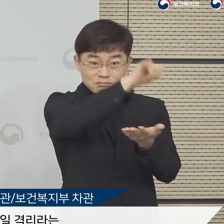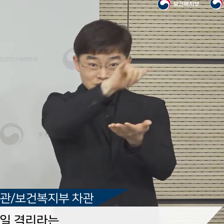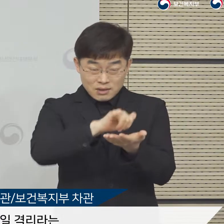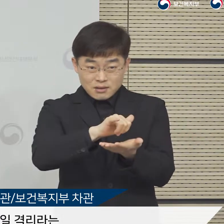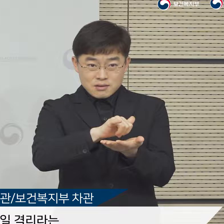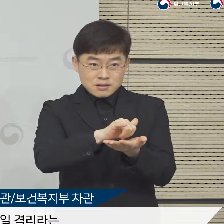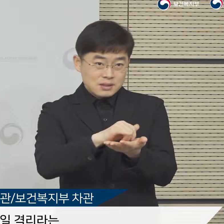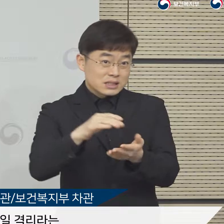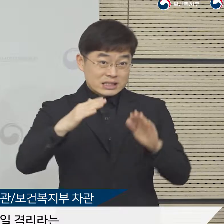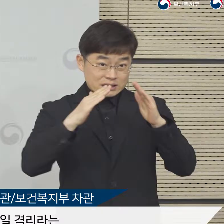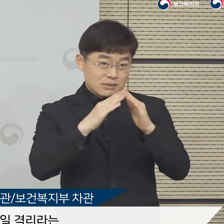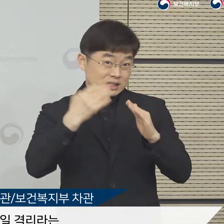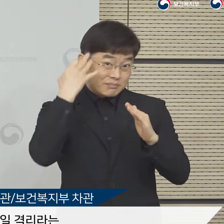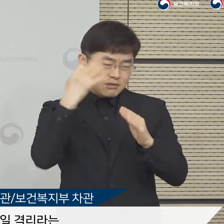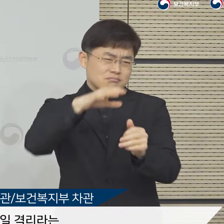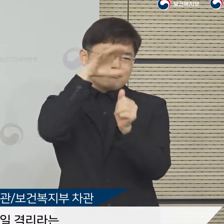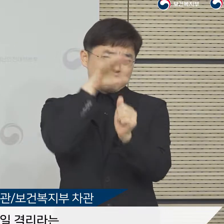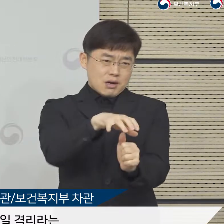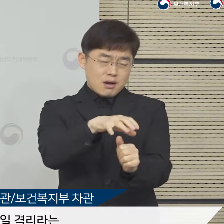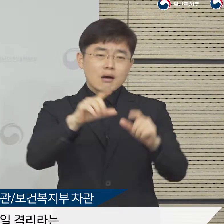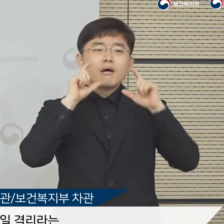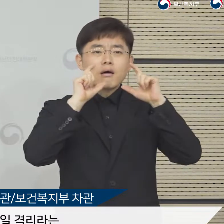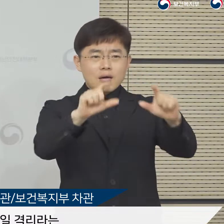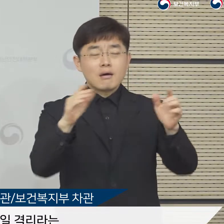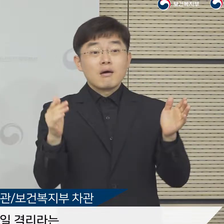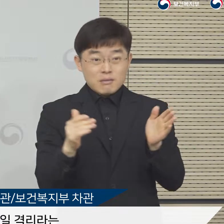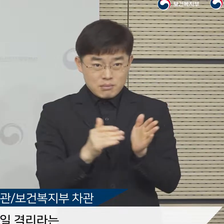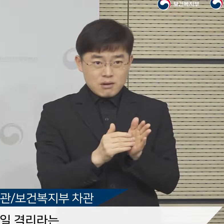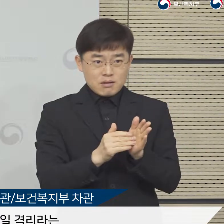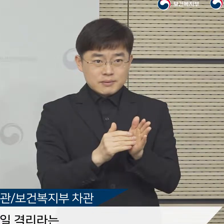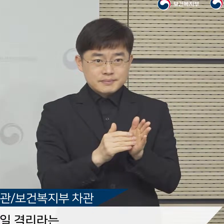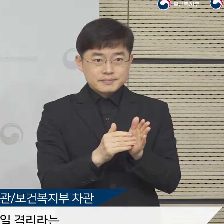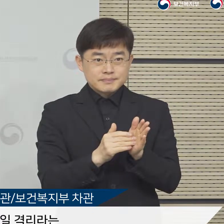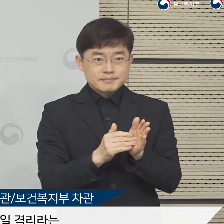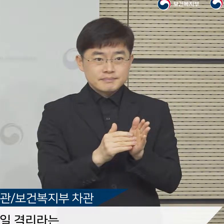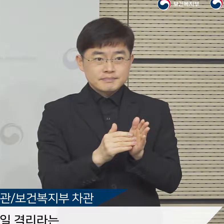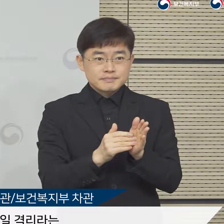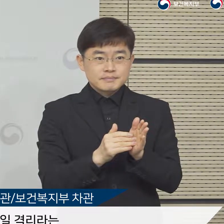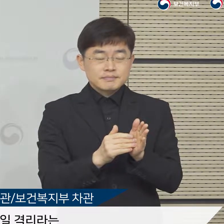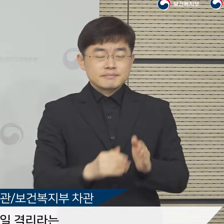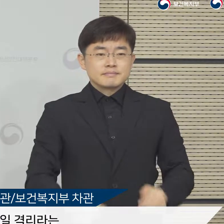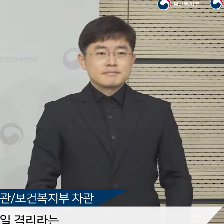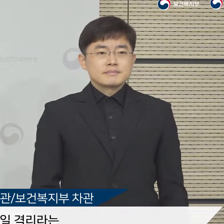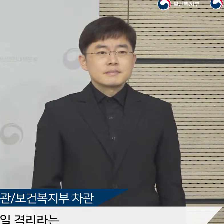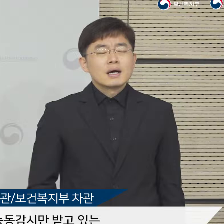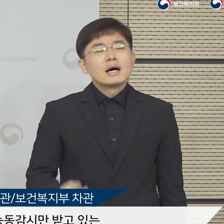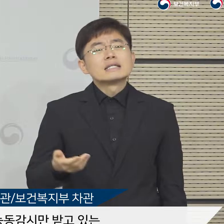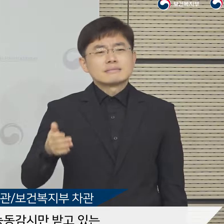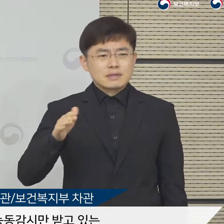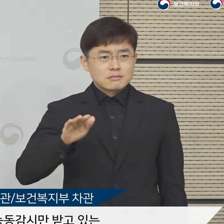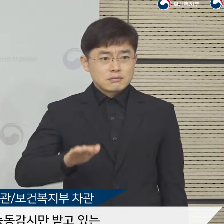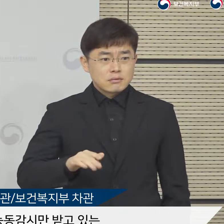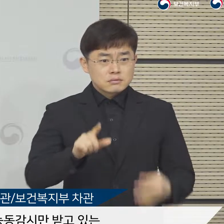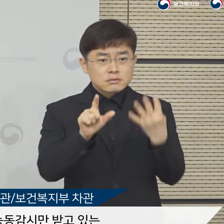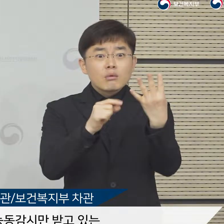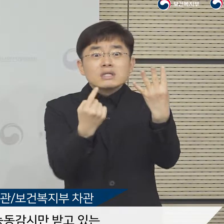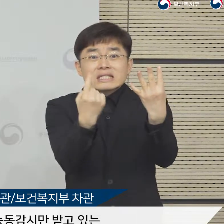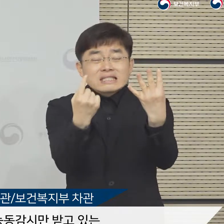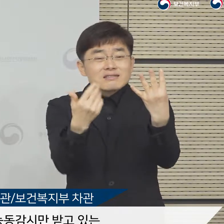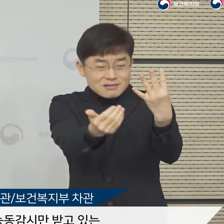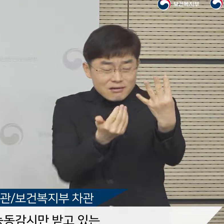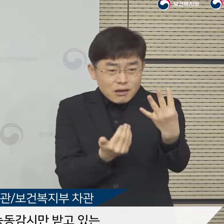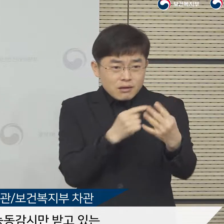대하여 14일 격리라는 최고도 수위의 대응을 시행하고 있습니다만 그 이전에